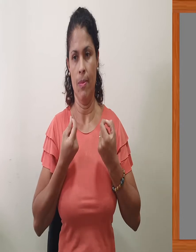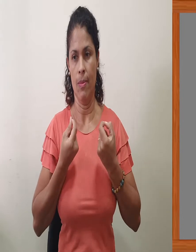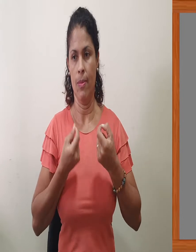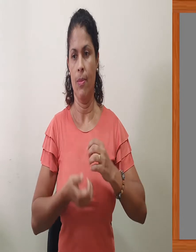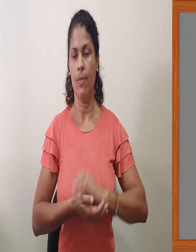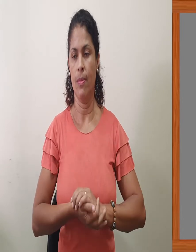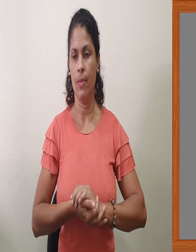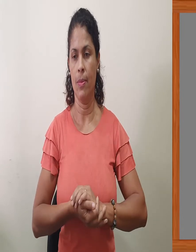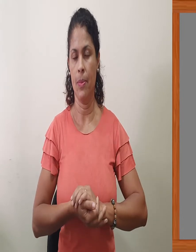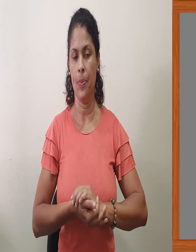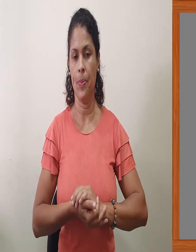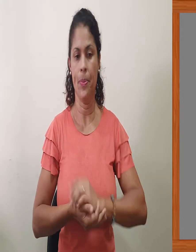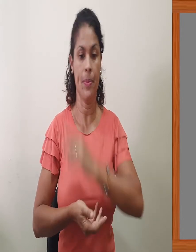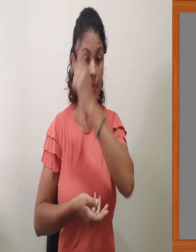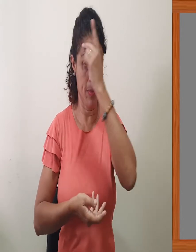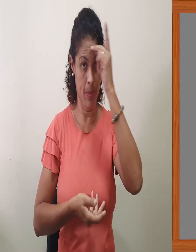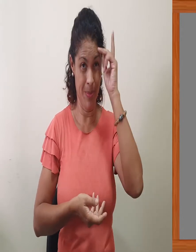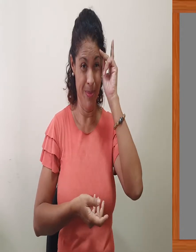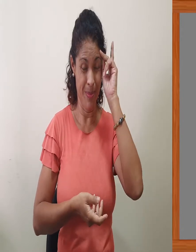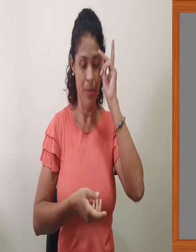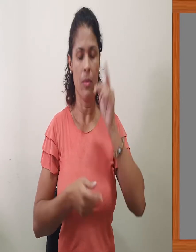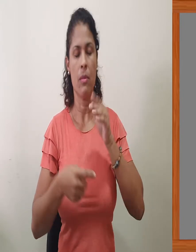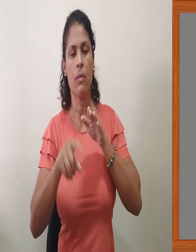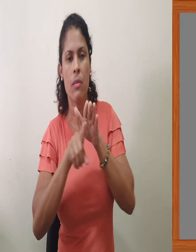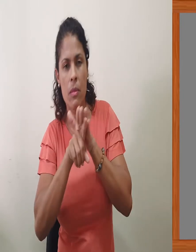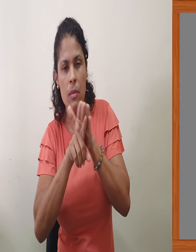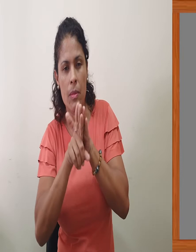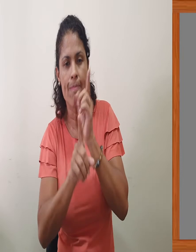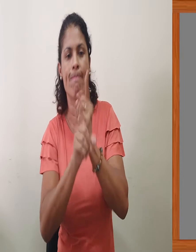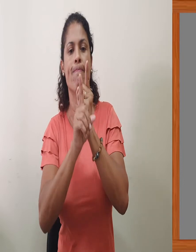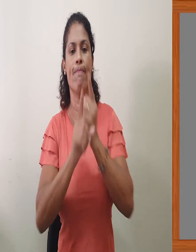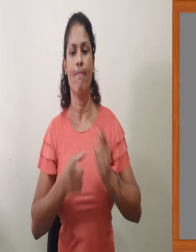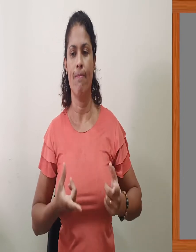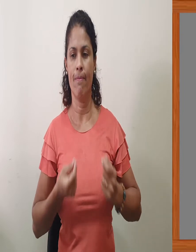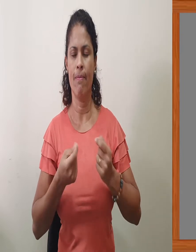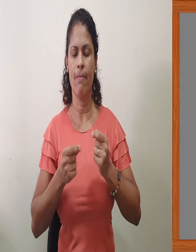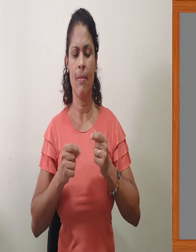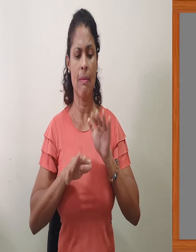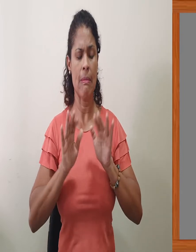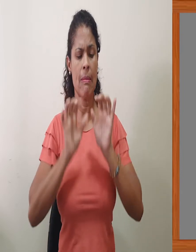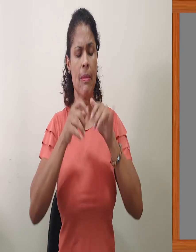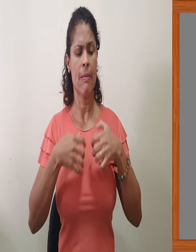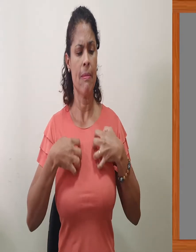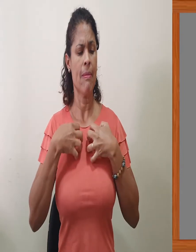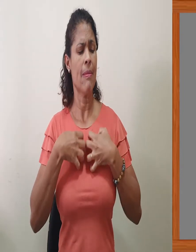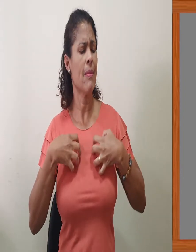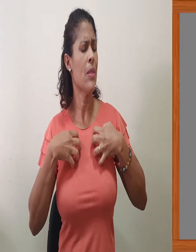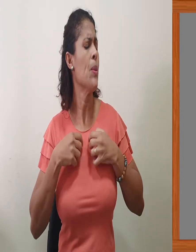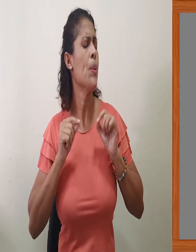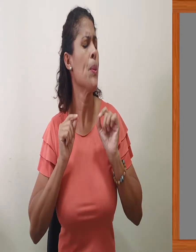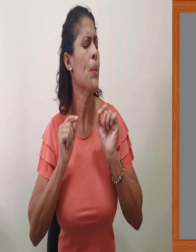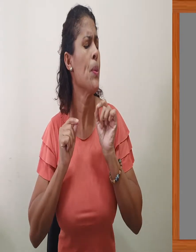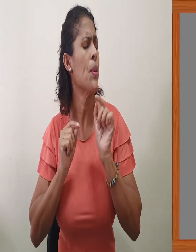até vários anos para que uma única célula cancerosa se prolifere e dê a origem a um tumor